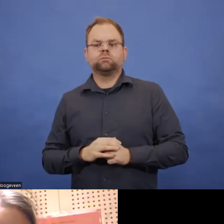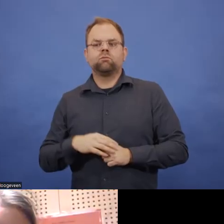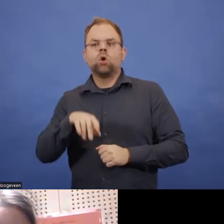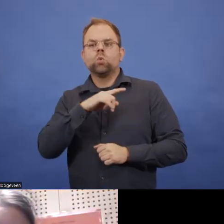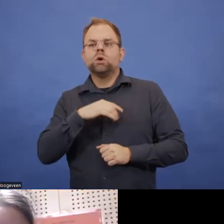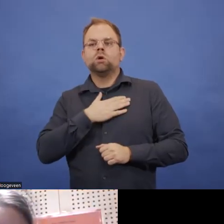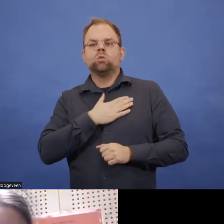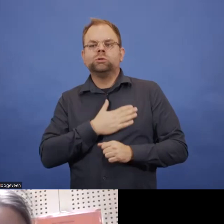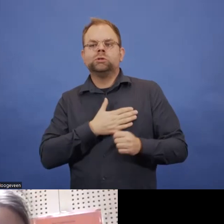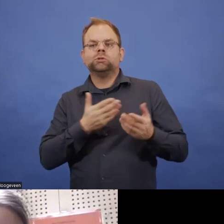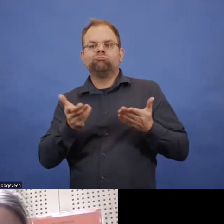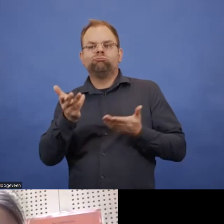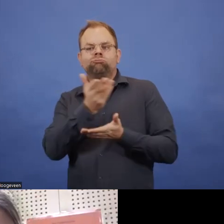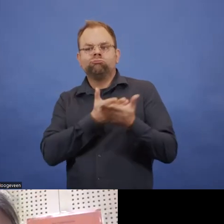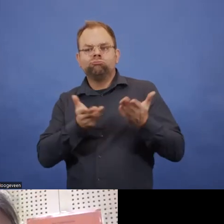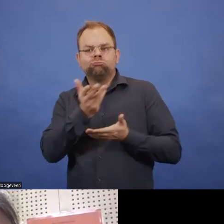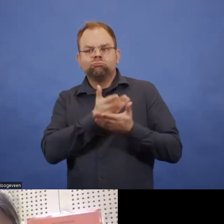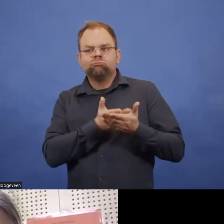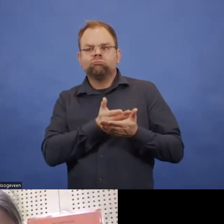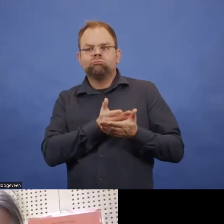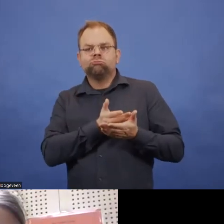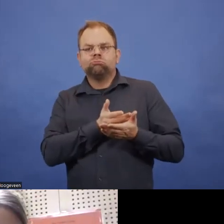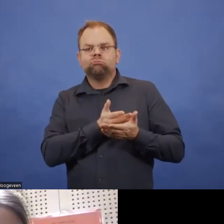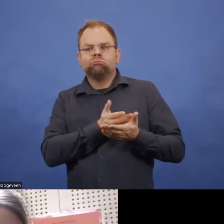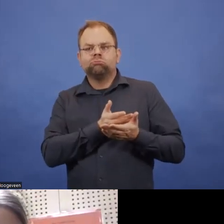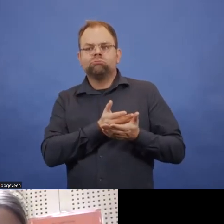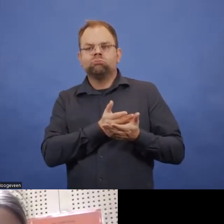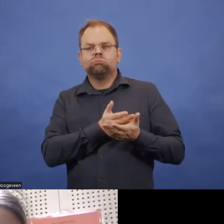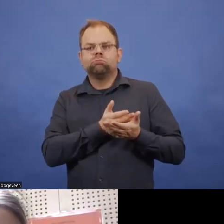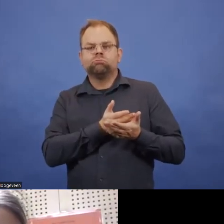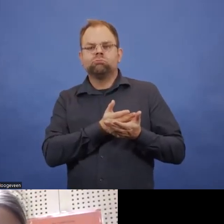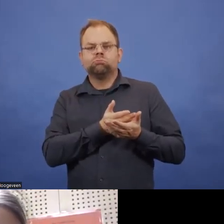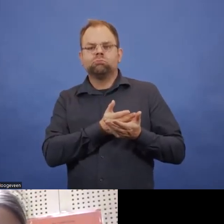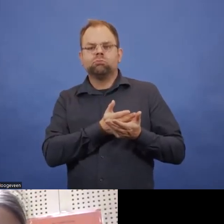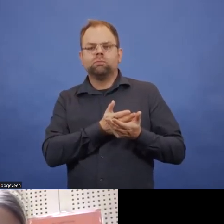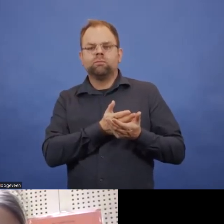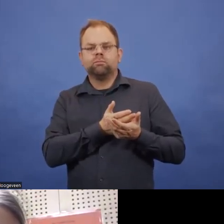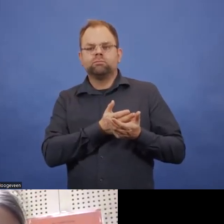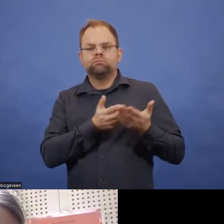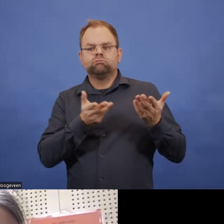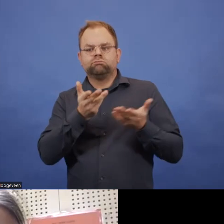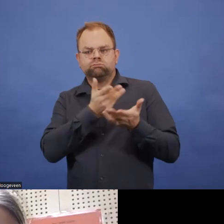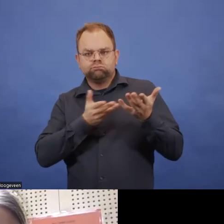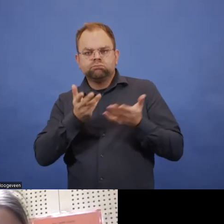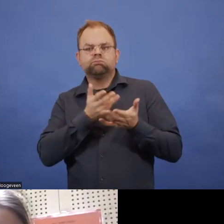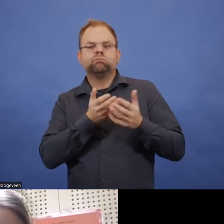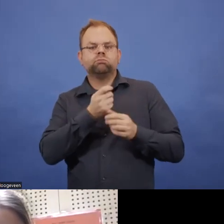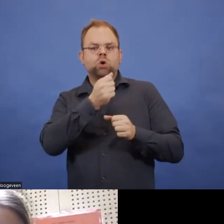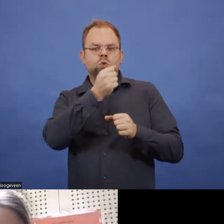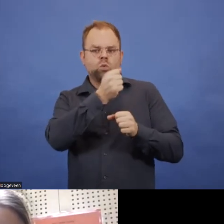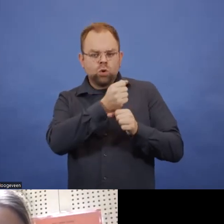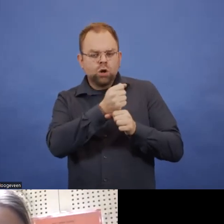de trabajo es este, cómo podemos hacer un mapeo de esta organización también. Y después yo voy a